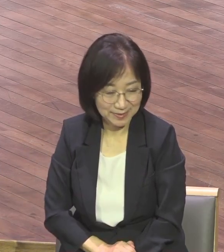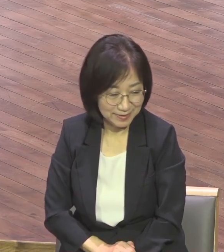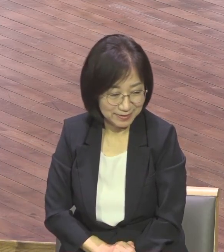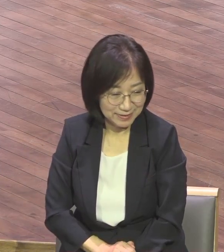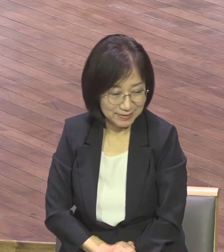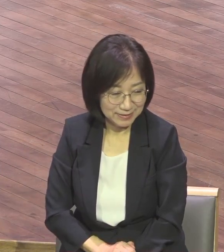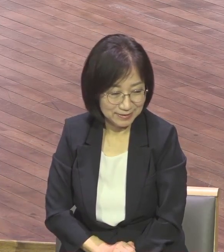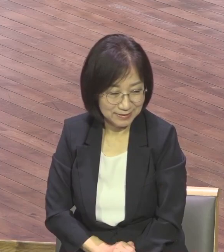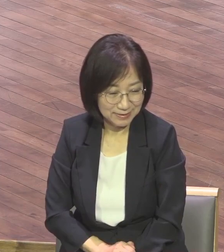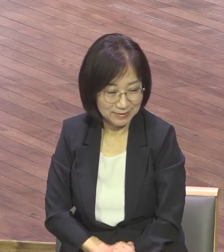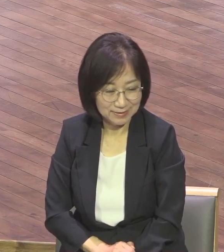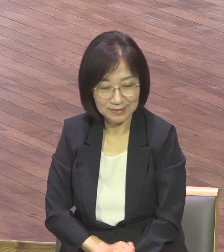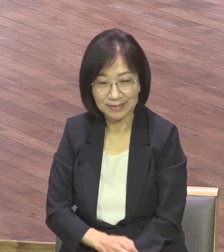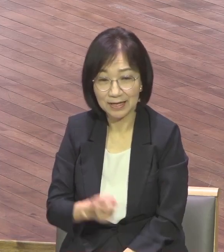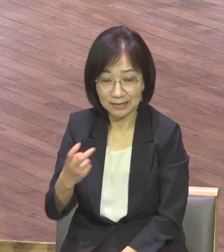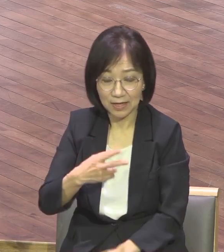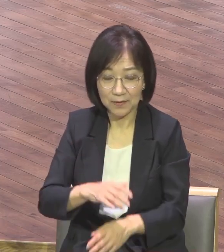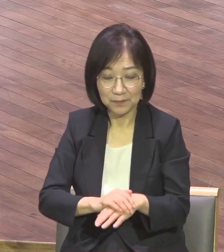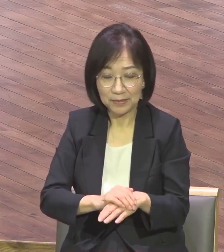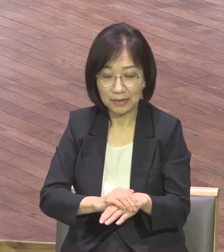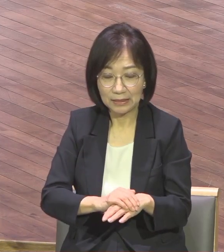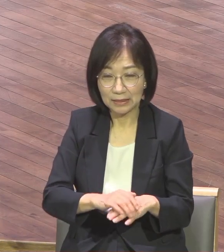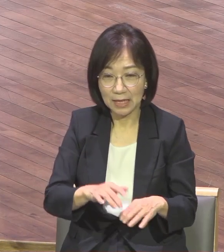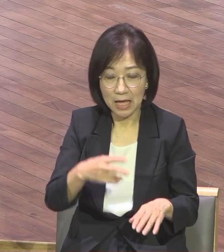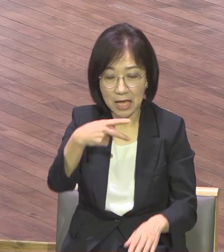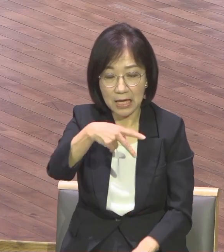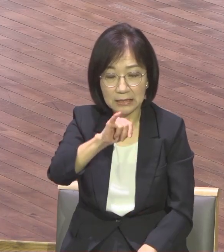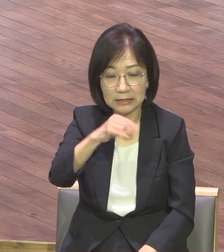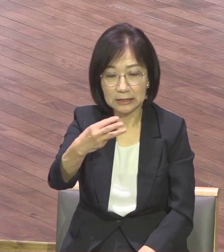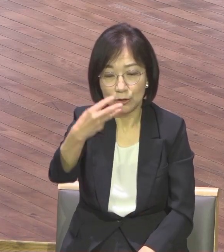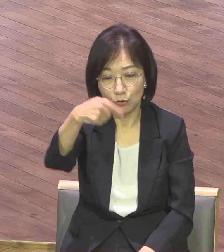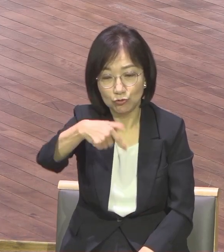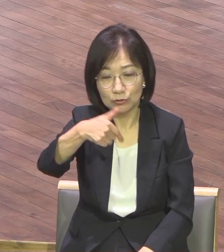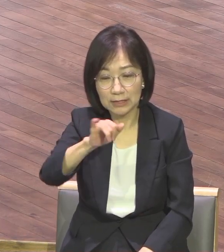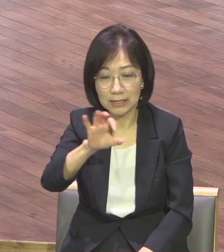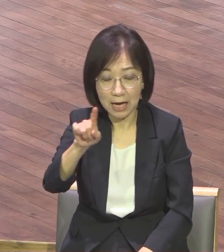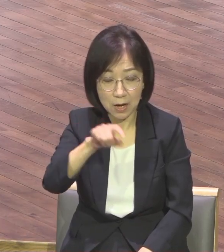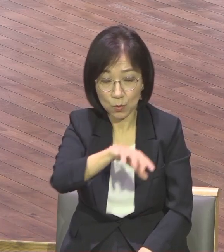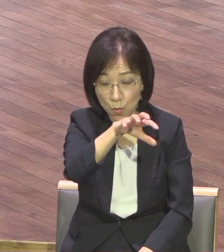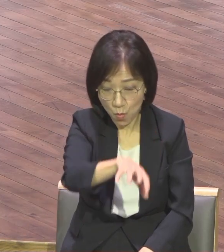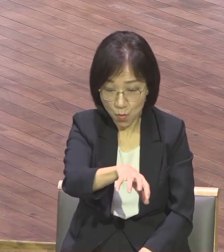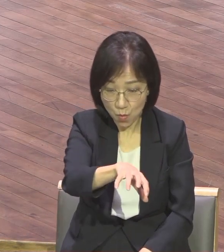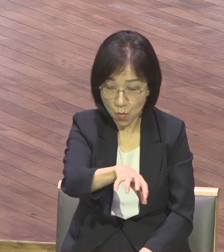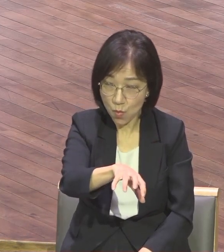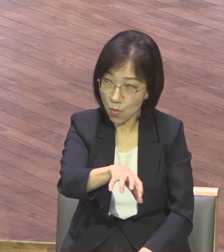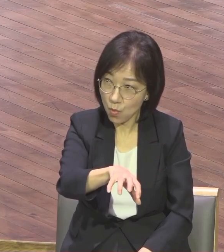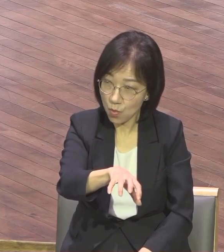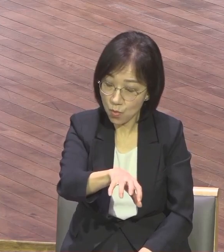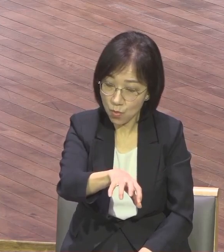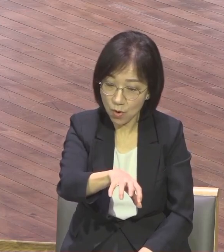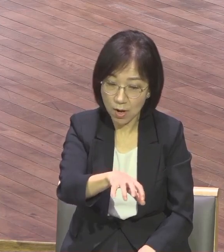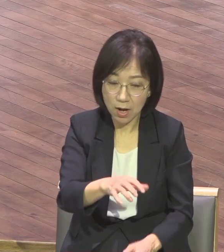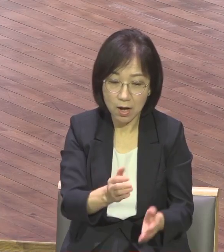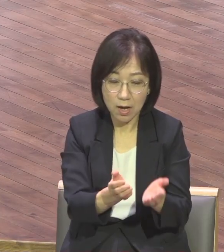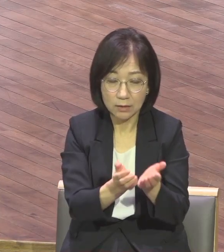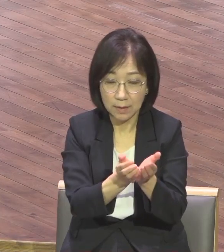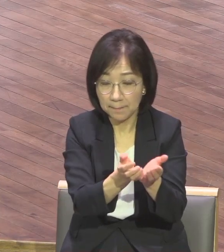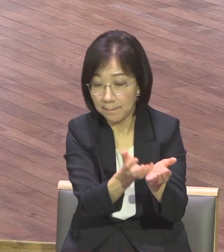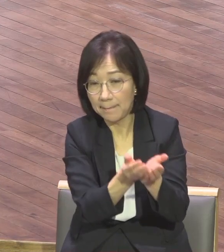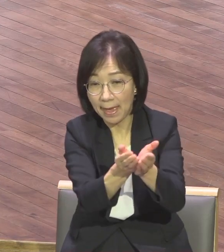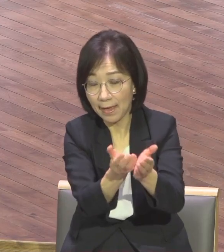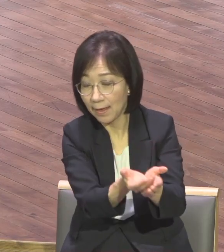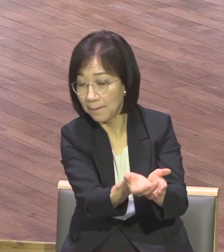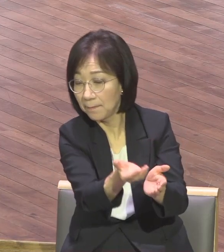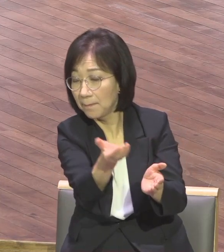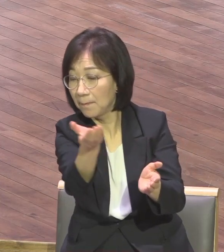바다. 실루기아에 내려가 거기서 배 타고 구브로로 가서 9절로 12절에 보면 거짓 선지자인 이